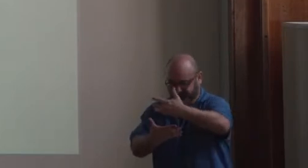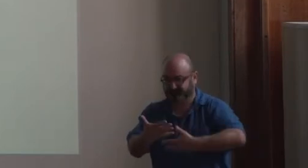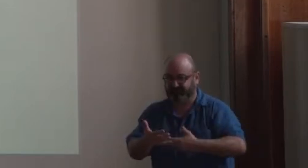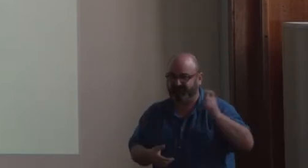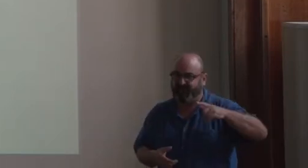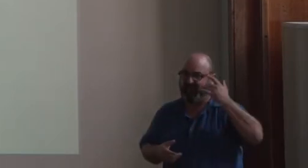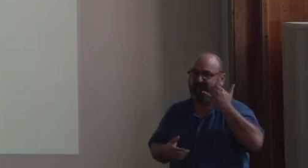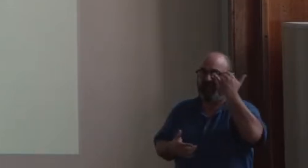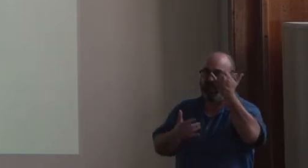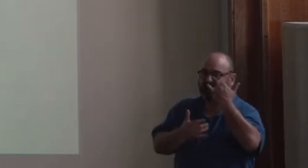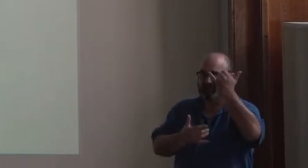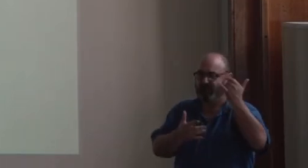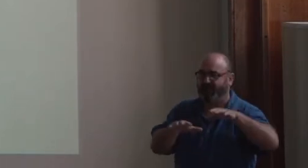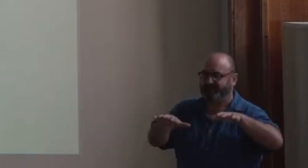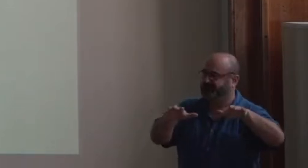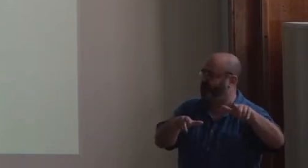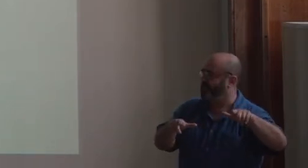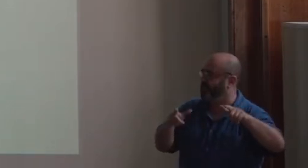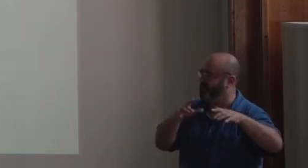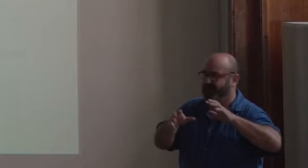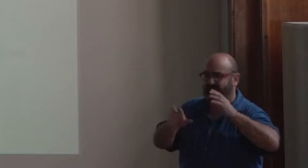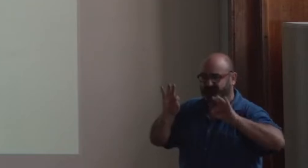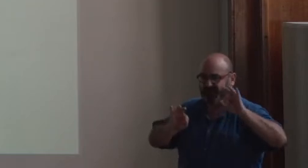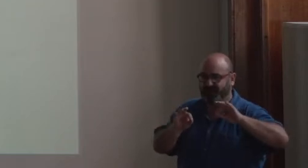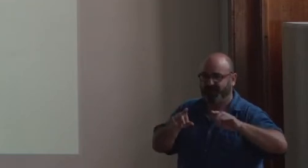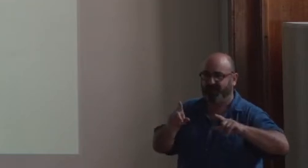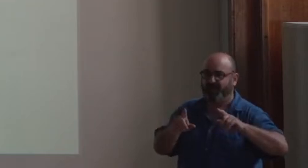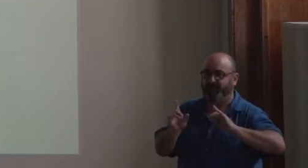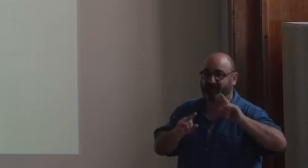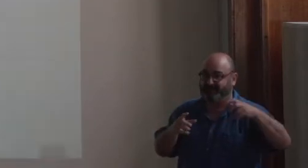croisez des ingénieurs réseau qui essaient d'optimiser le Wi-Fi, courez vite.